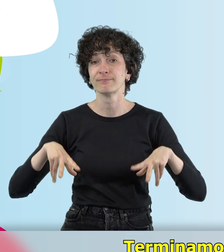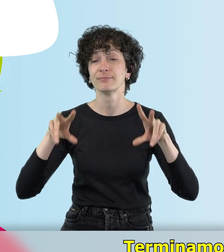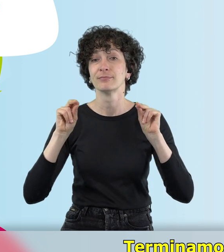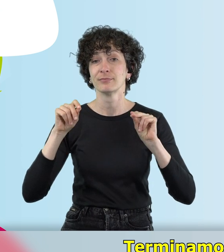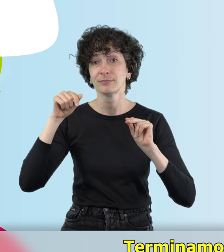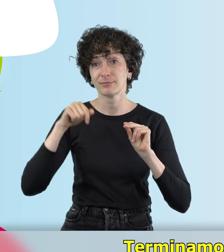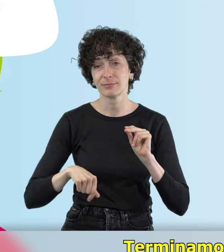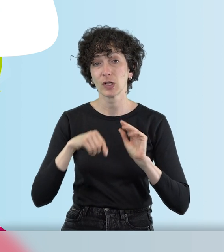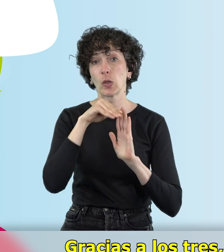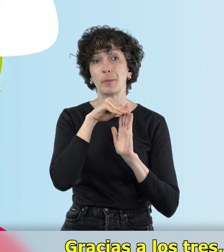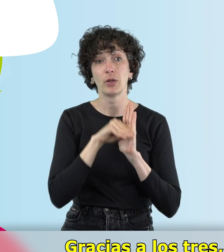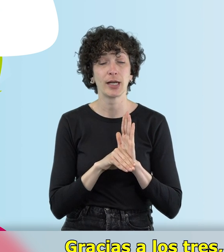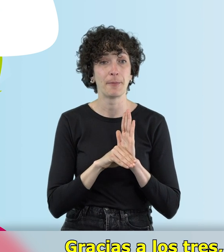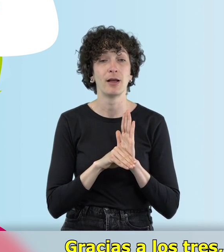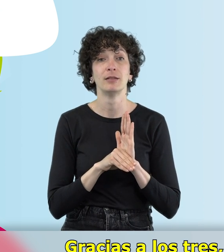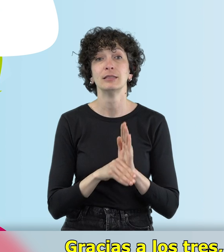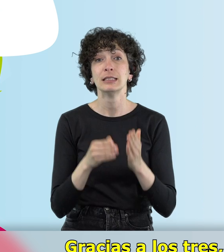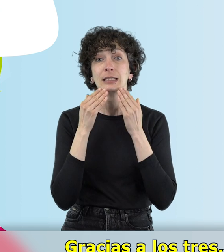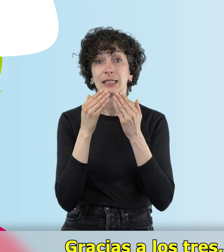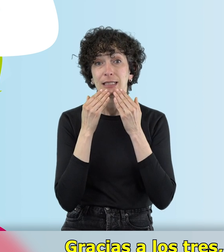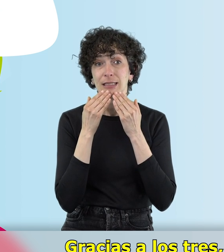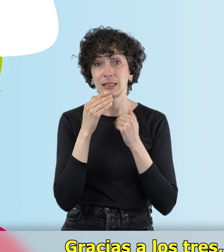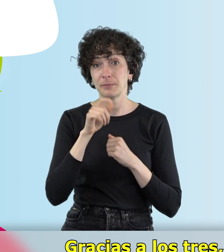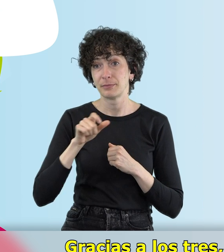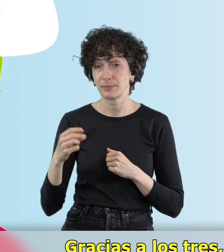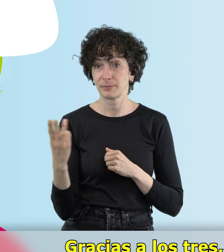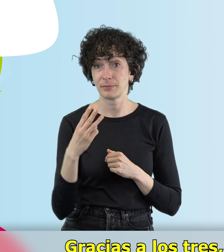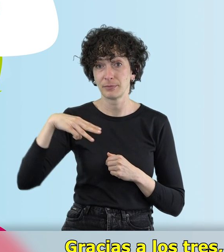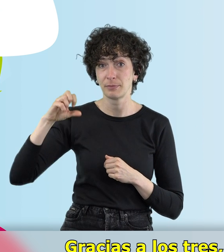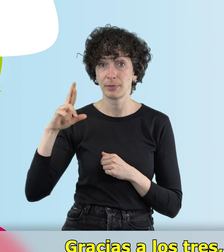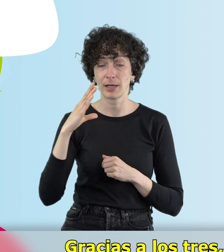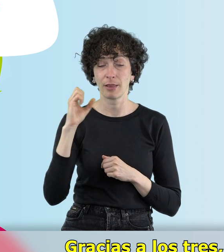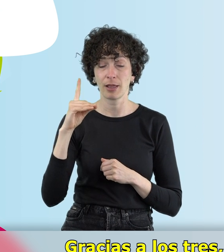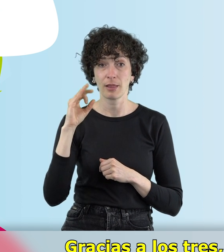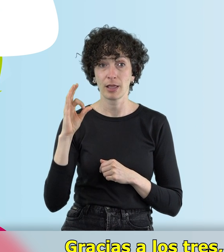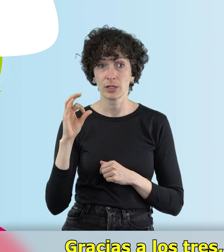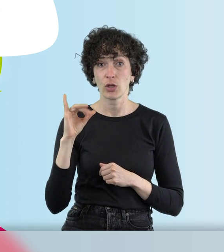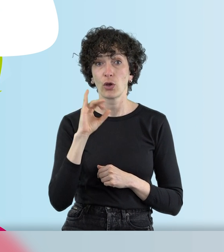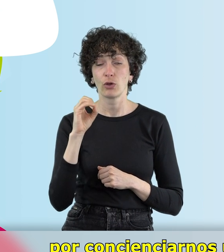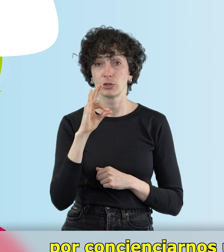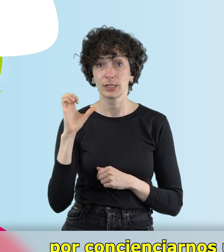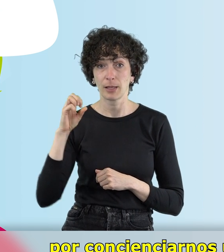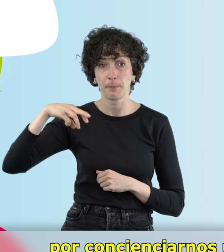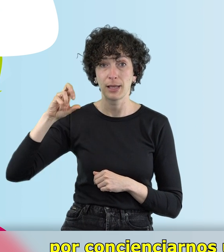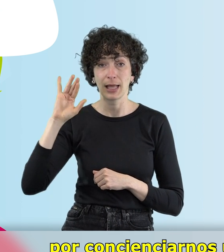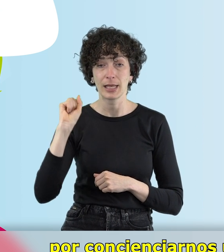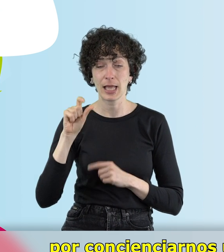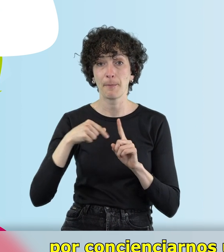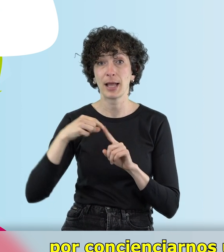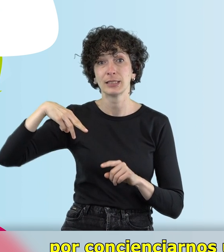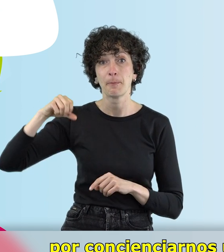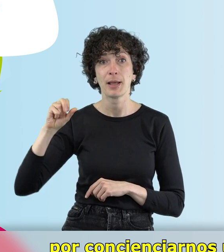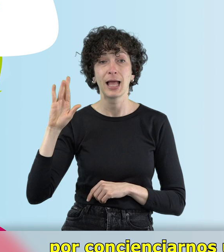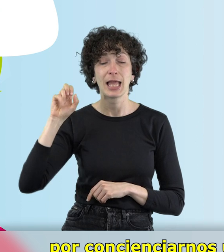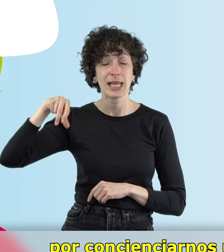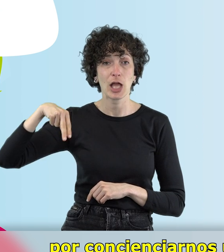Terminamos ya con el episodio de hoy. Gracias a los tres, Mercedes, José María y Mariano, por